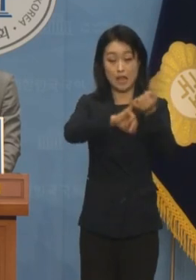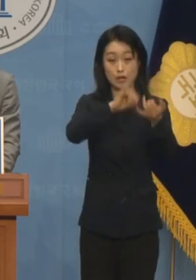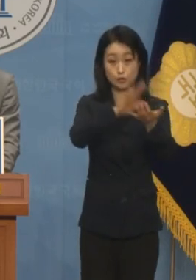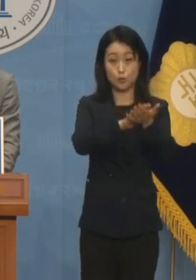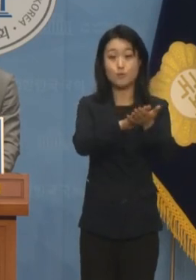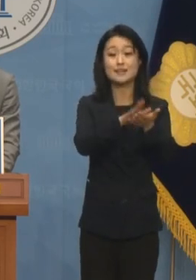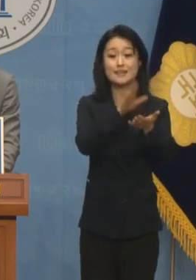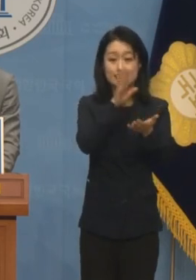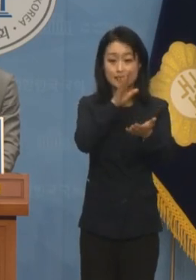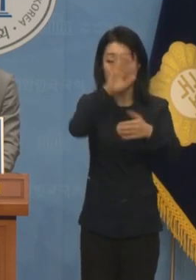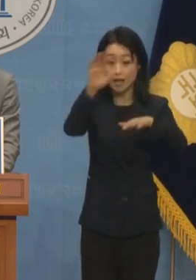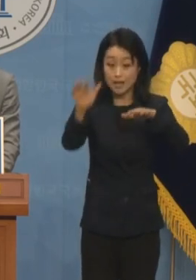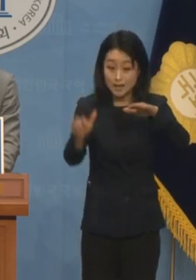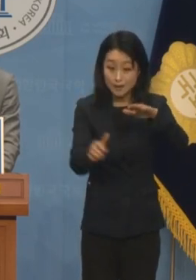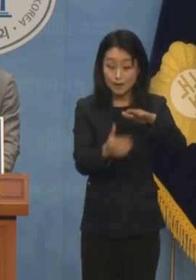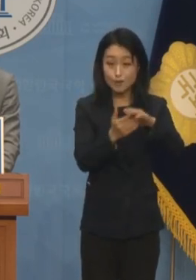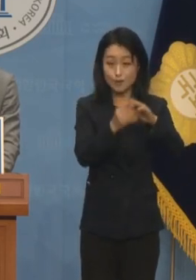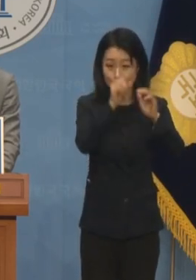온 것입니다.